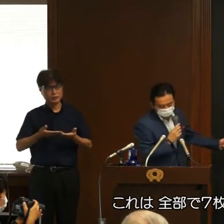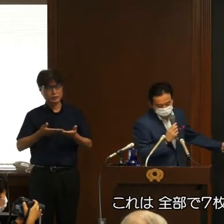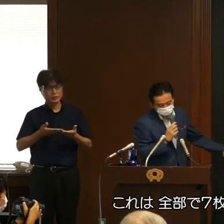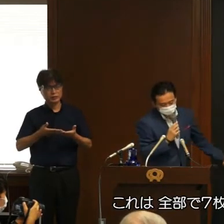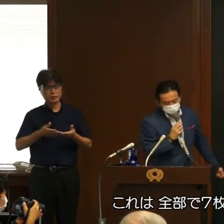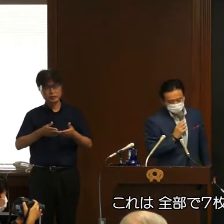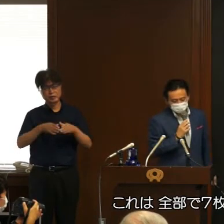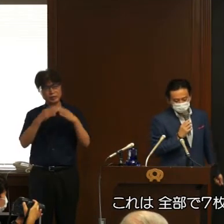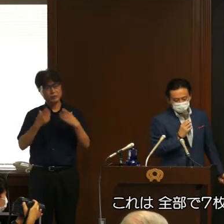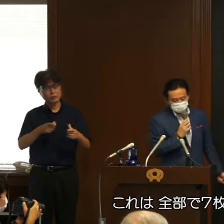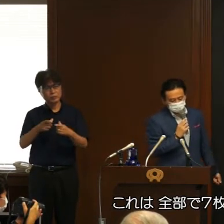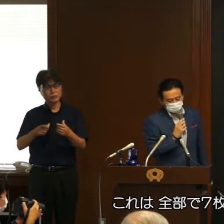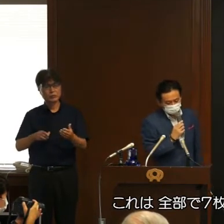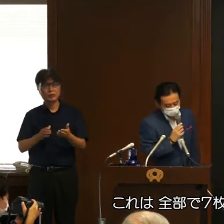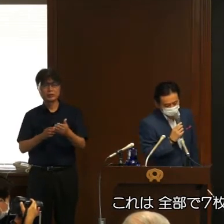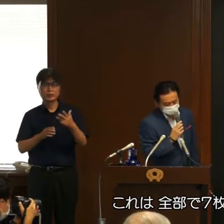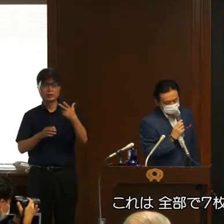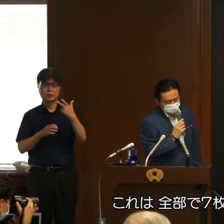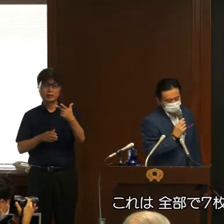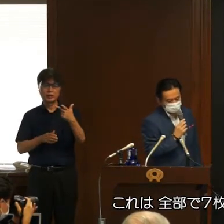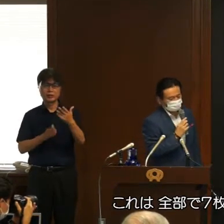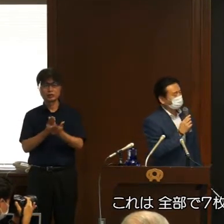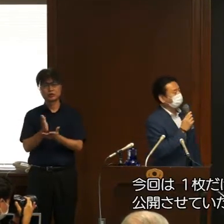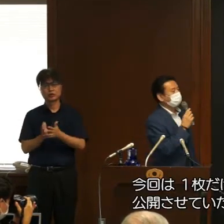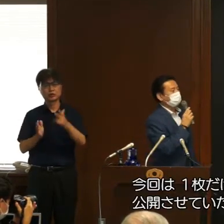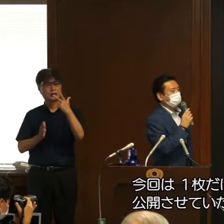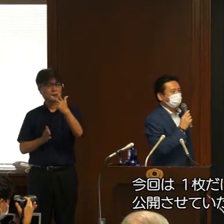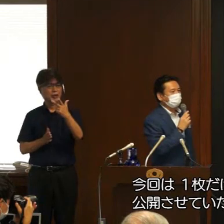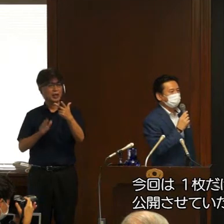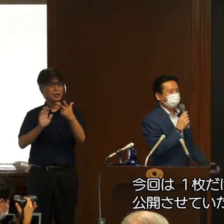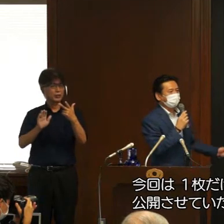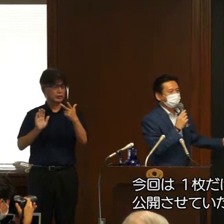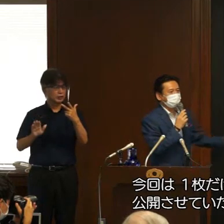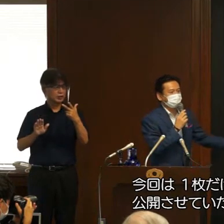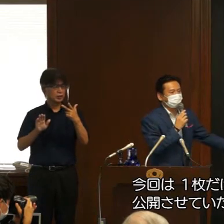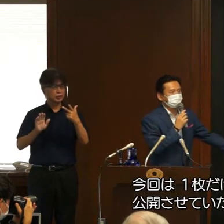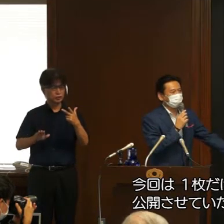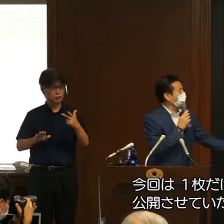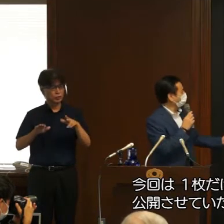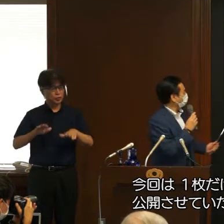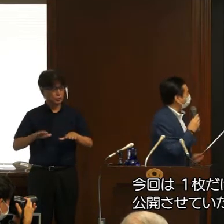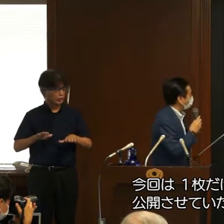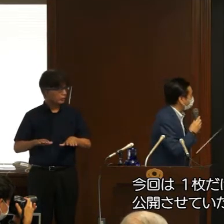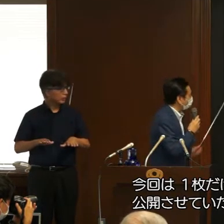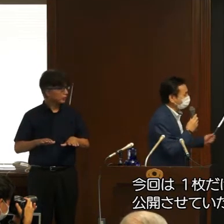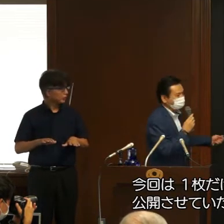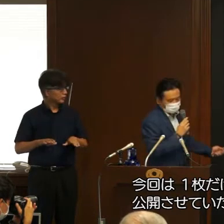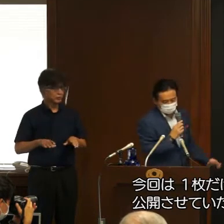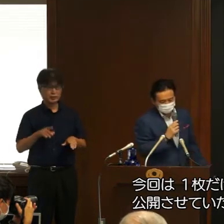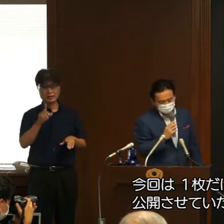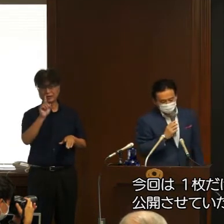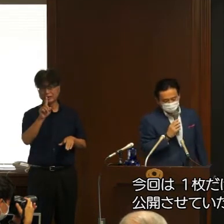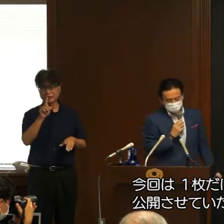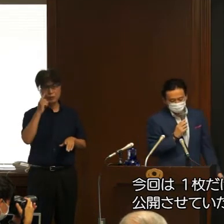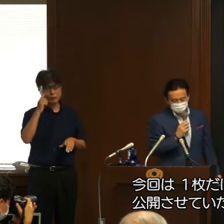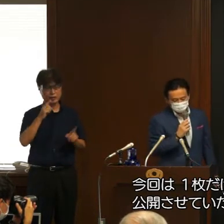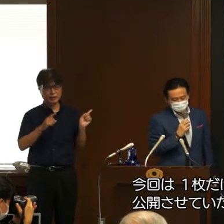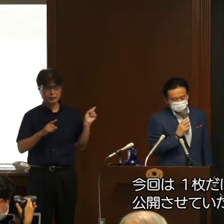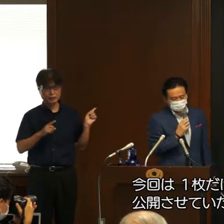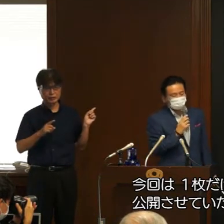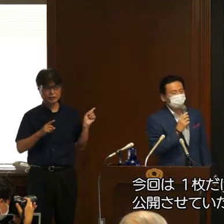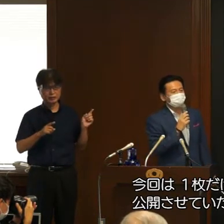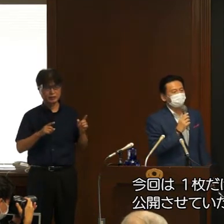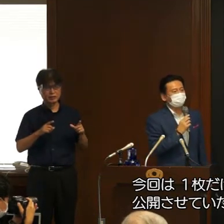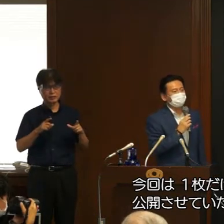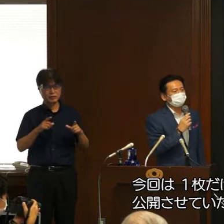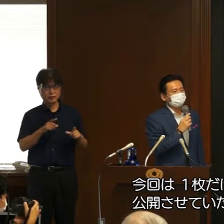7枚、7種類ありますけれども、今回は第この1枚ですね、1